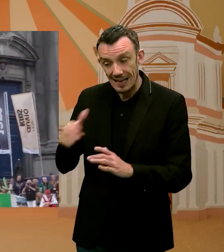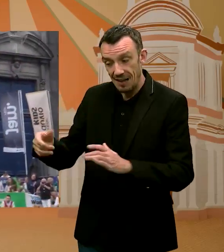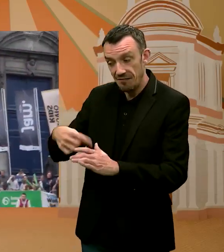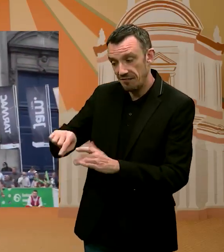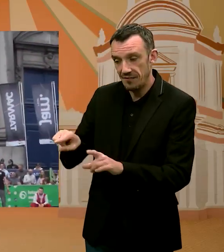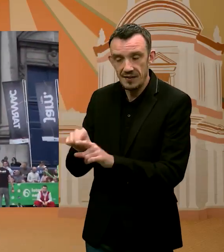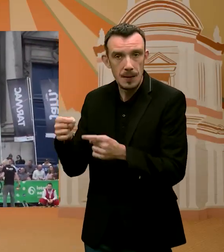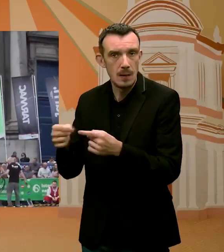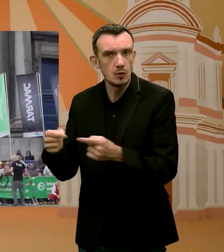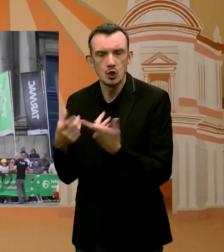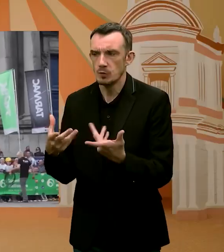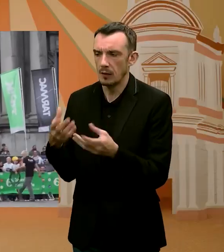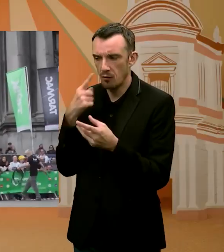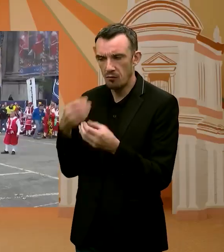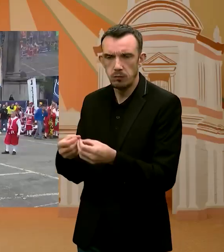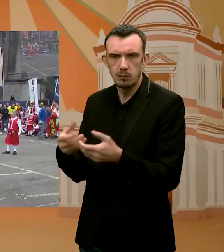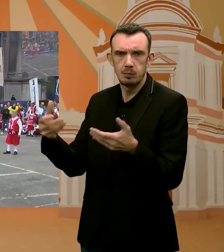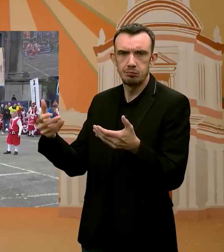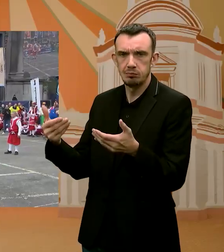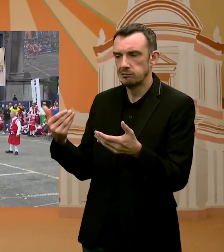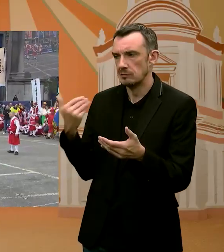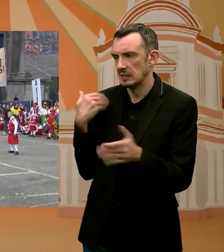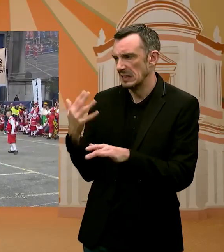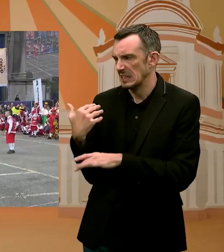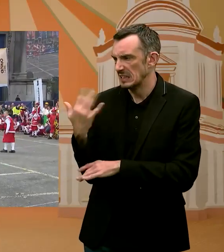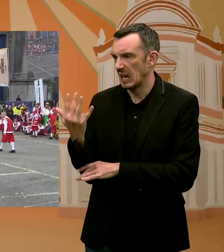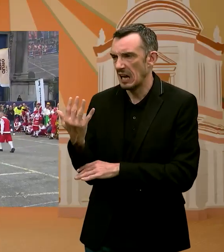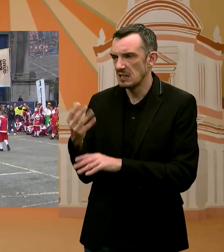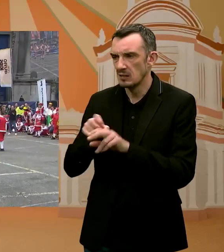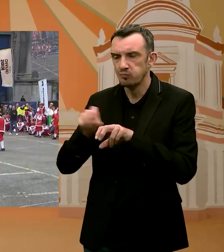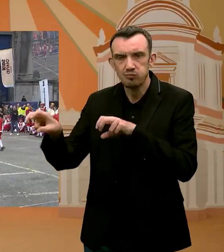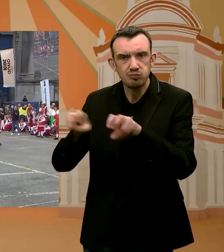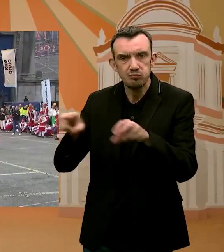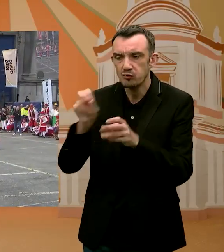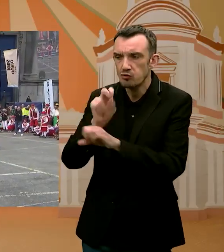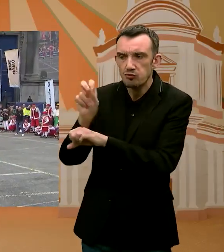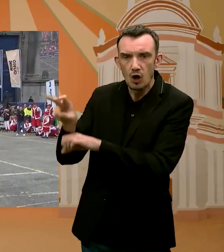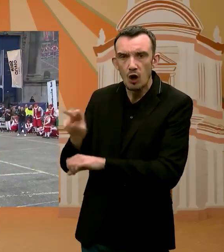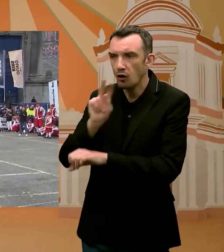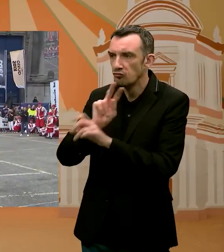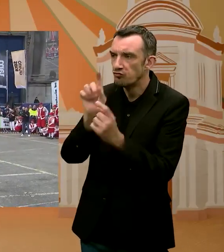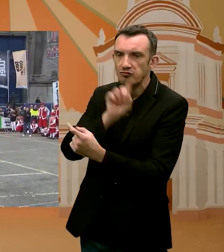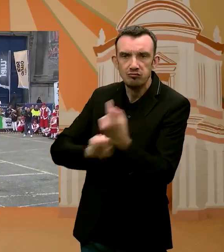mal. On a eu plus d'une 15aine de sorties l'année passée. On a même des sorties où on demande que les filles. Oui. On